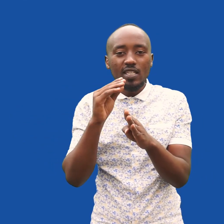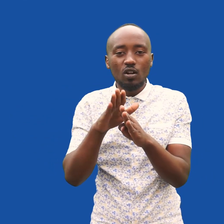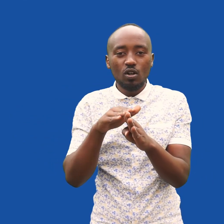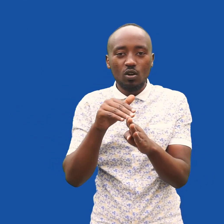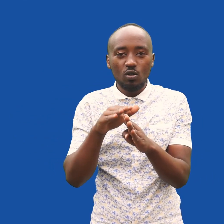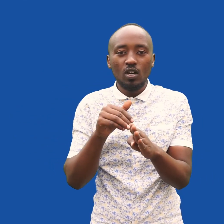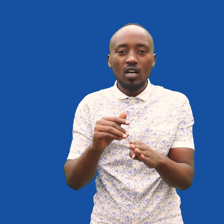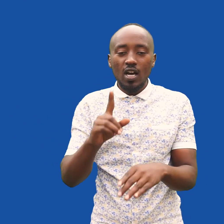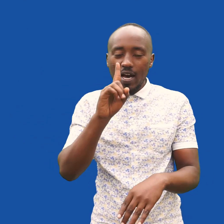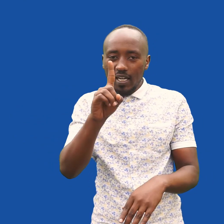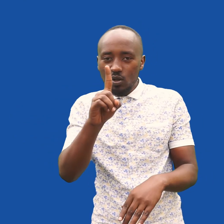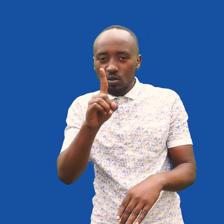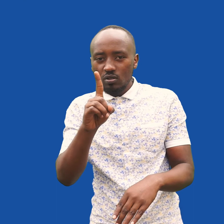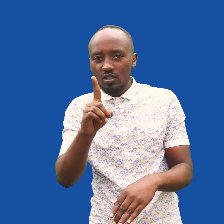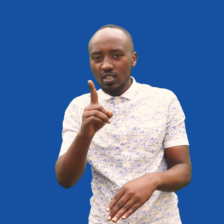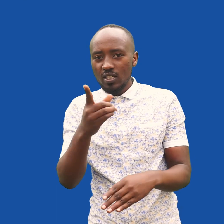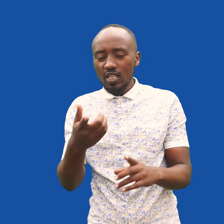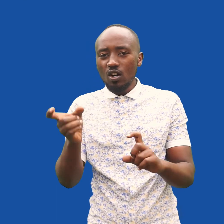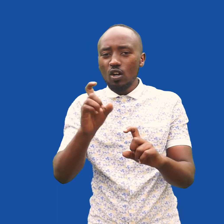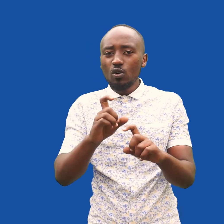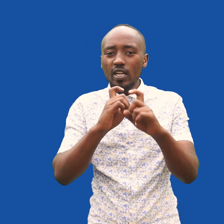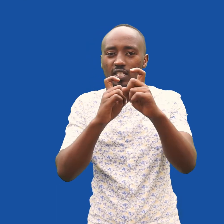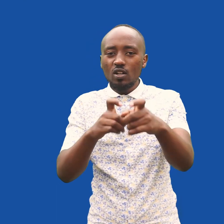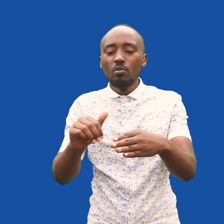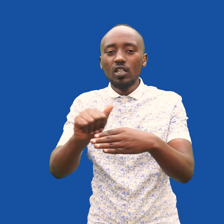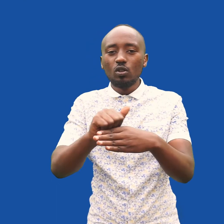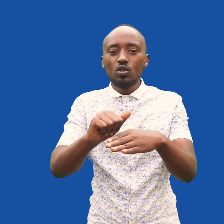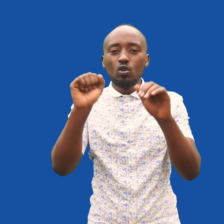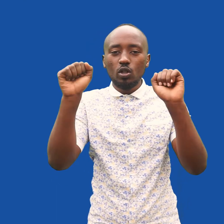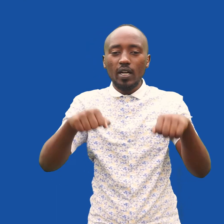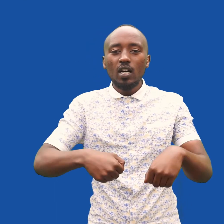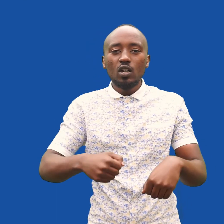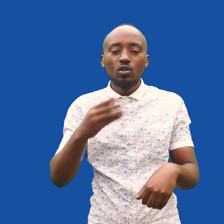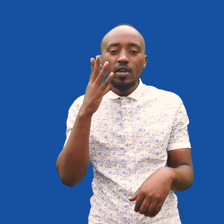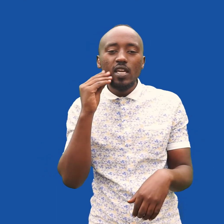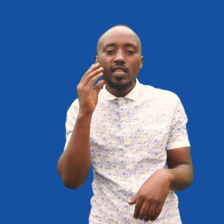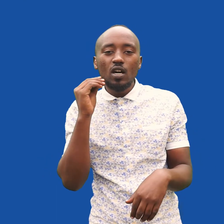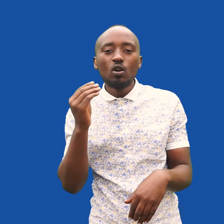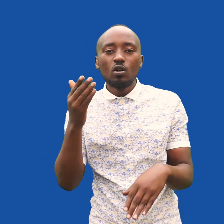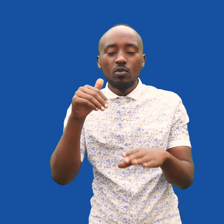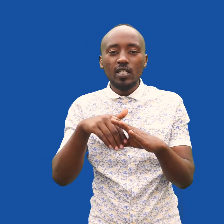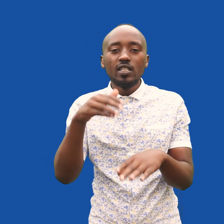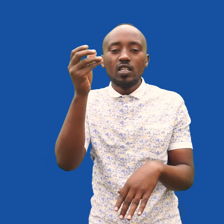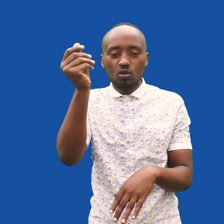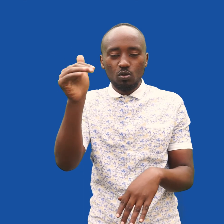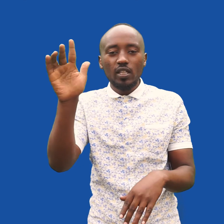za, gaworo, gaworo. A, riku. Da, jirango nongo hereze, umyitozo, ushobora, kwime nyeri zao, morizi, nyugute,